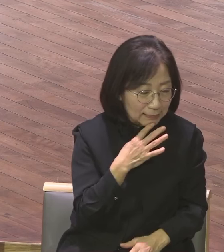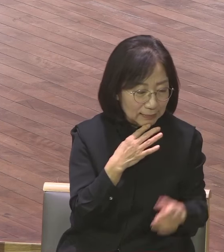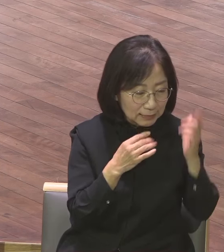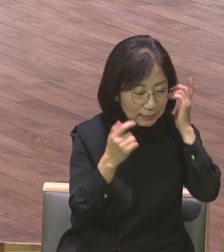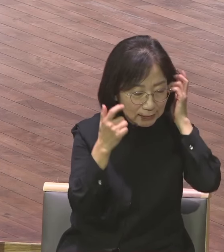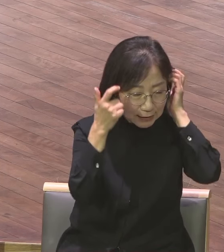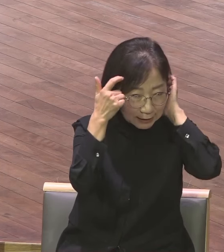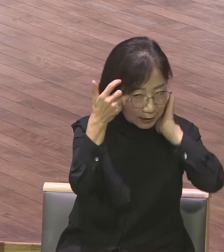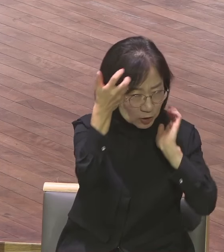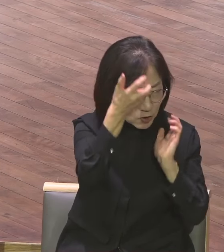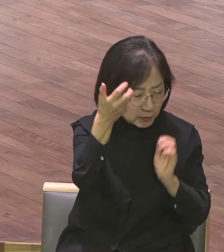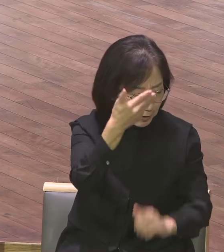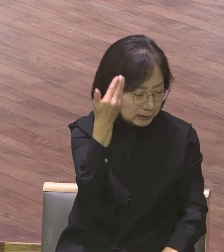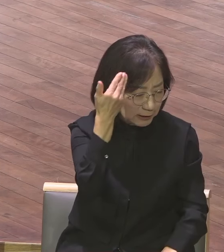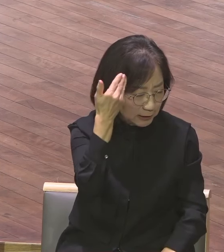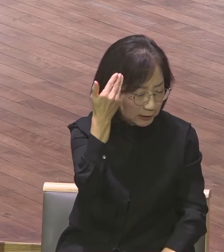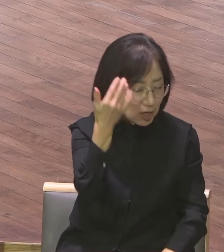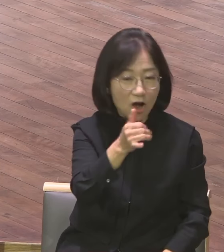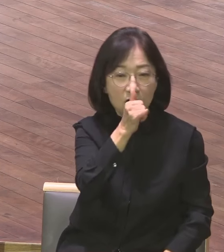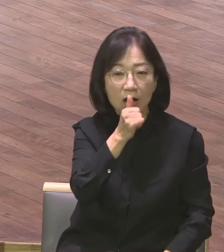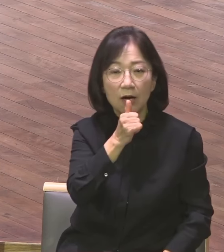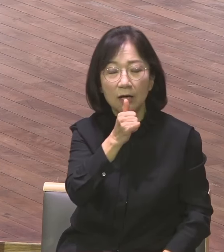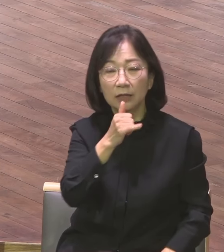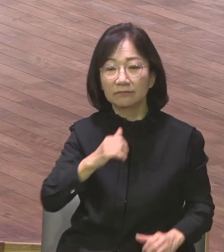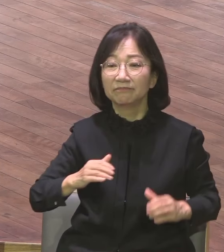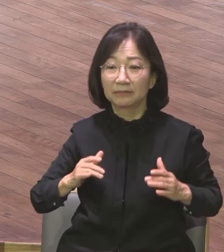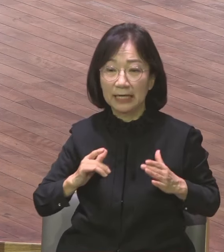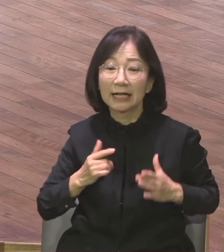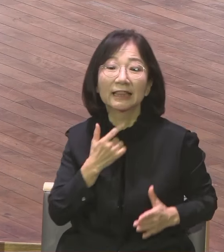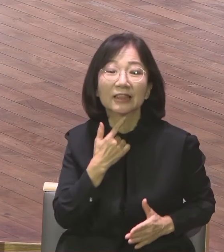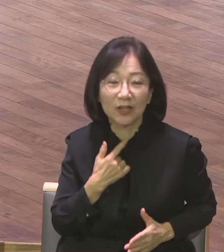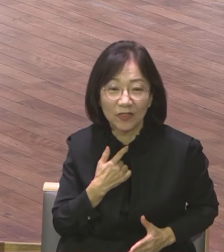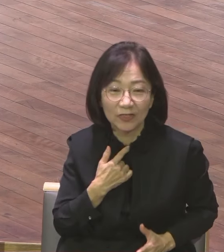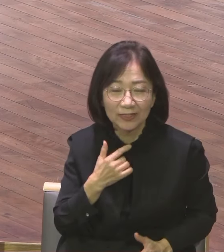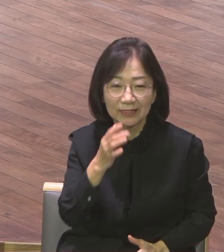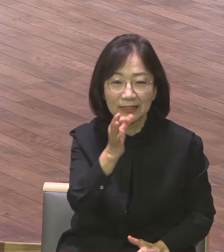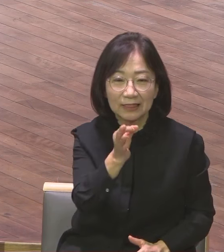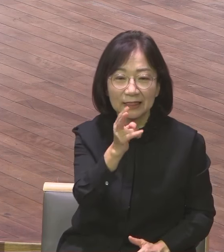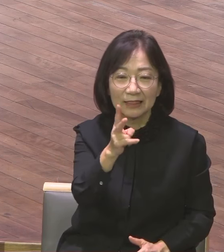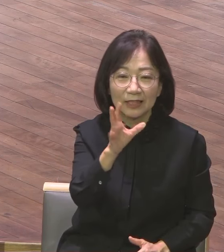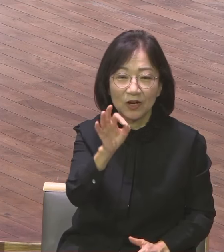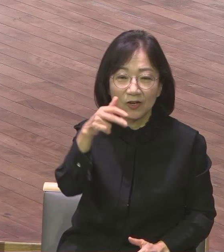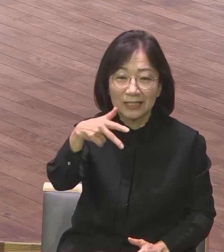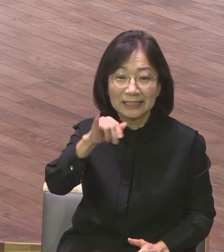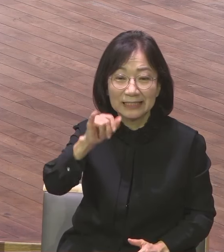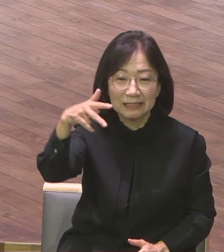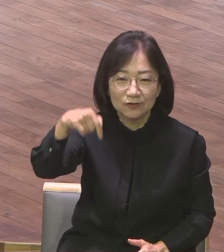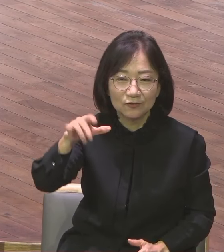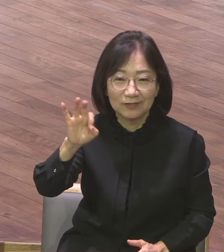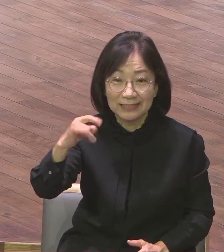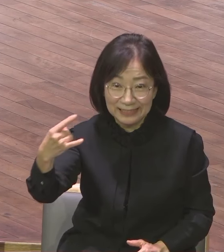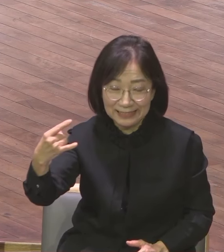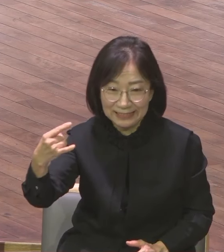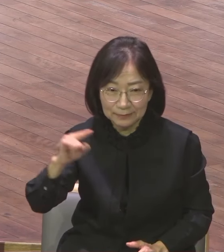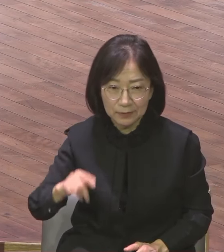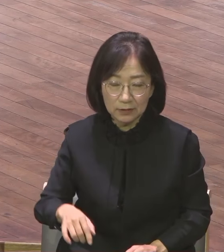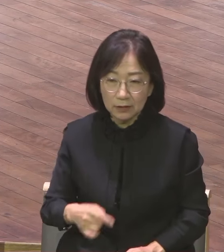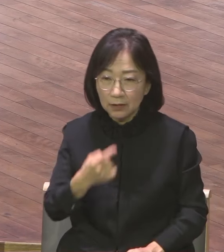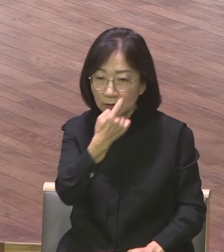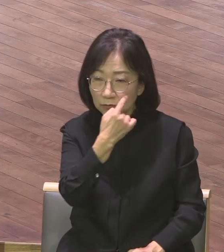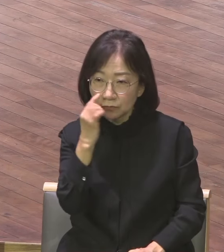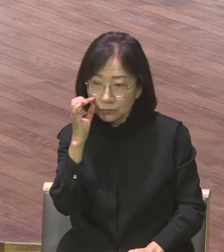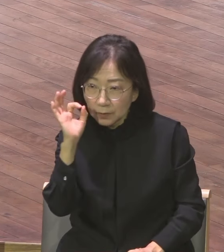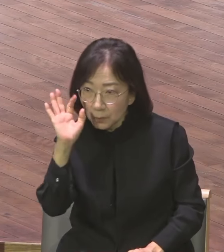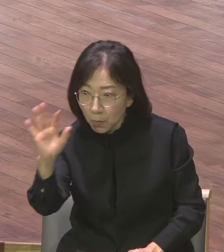지식을 가지고 있다고 그렇게 주장을 했어요. 이들이 말하는 주장이 뭐냐? 보이지 않는